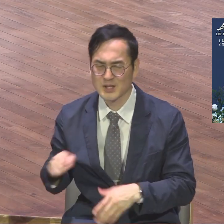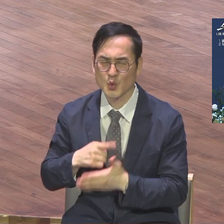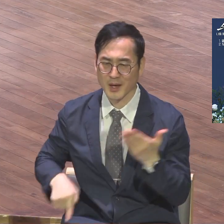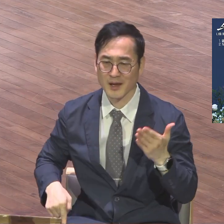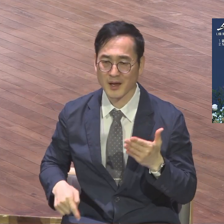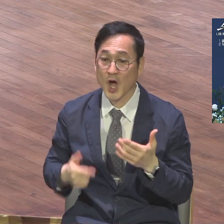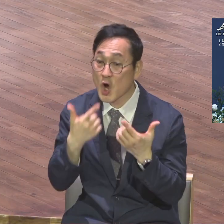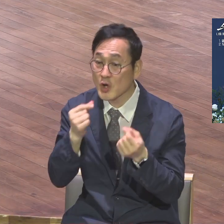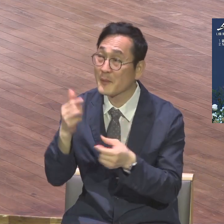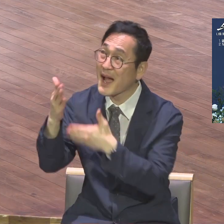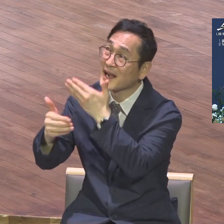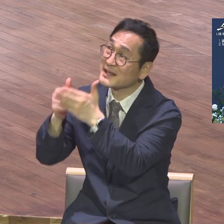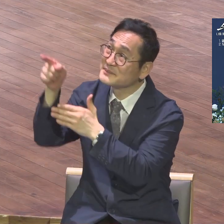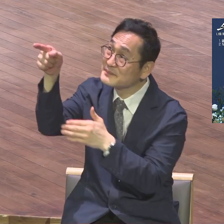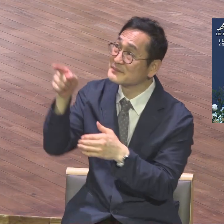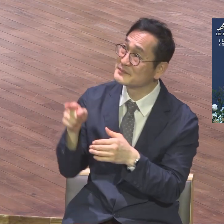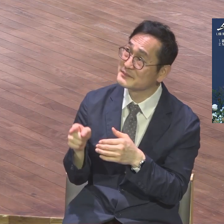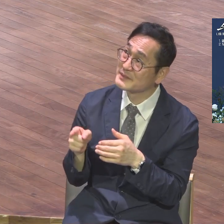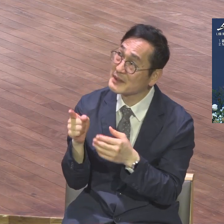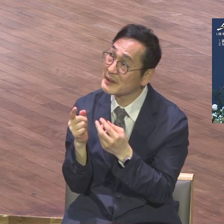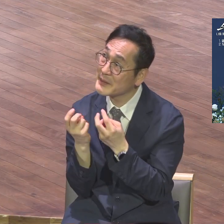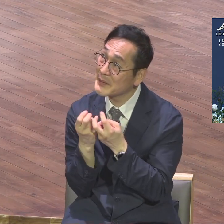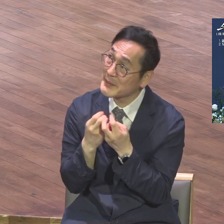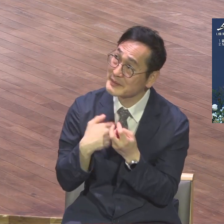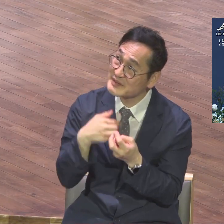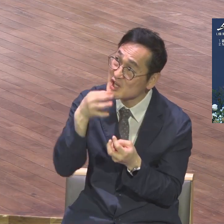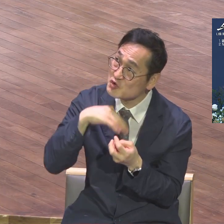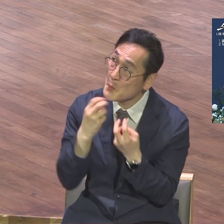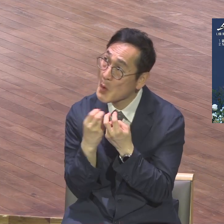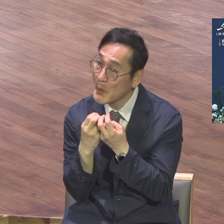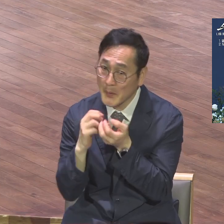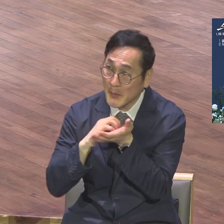예수님께서 열매 맺는 방법의 이 출발이 뭐냐?